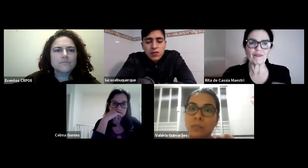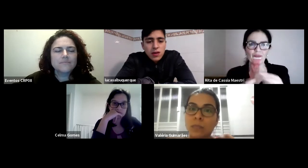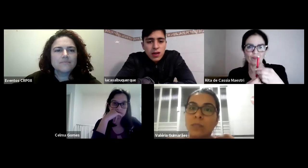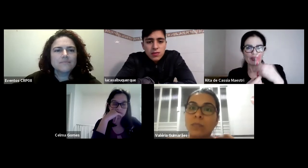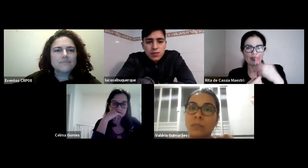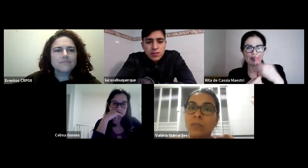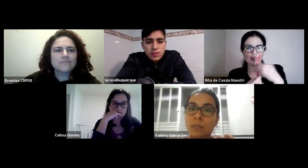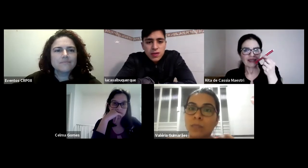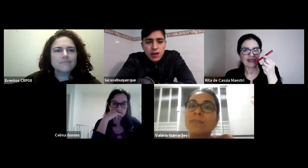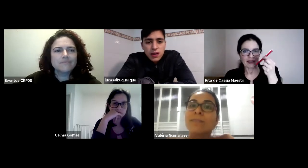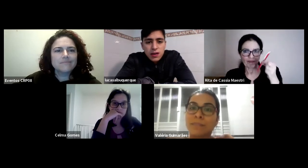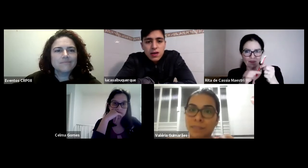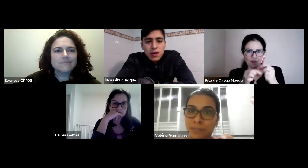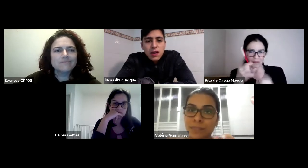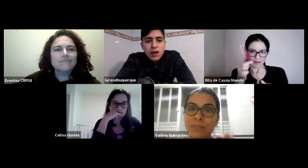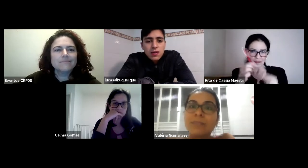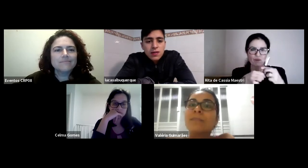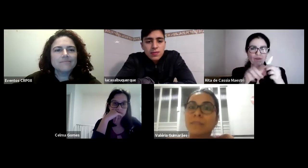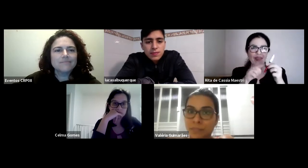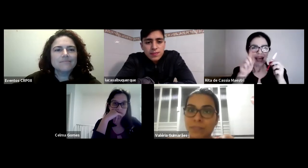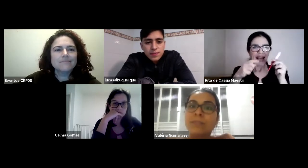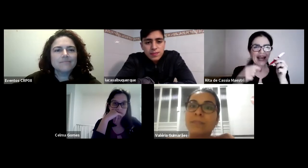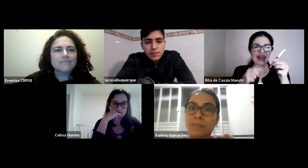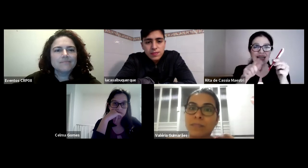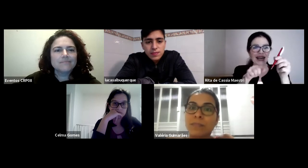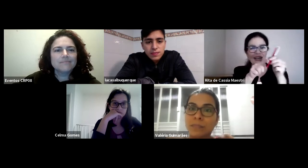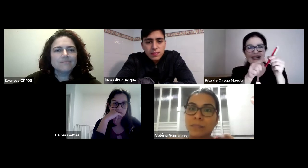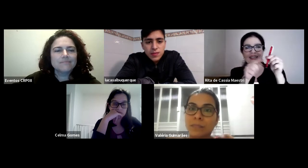sinais concretos, sei lá, caneta.